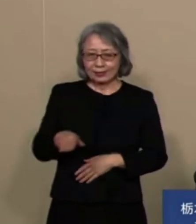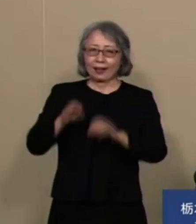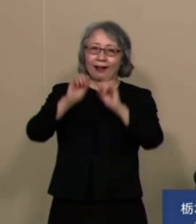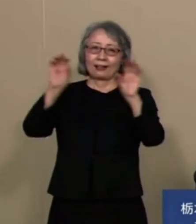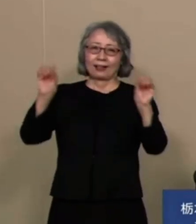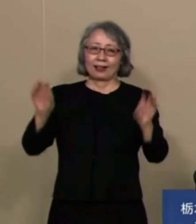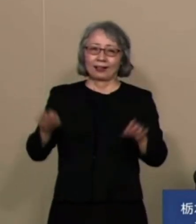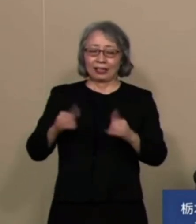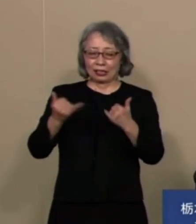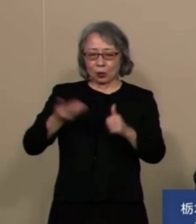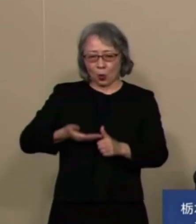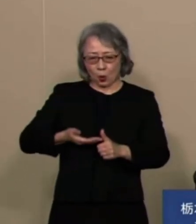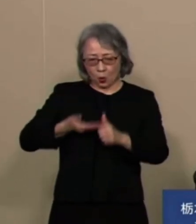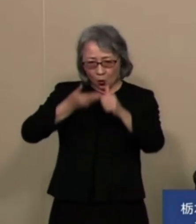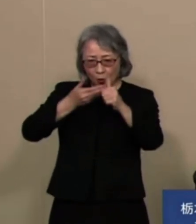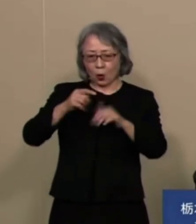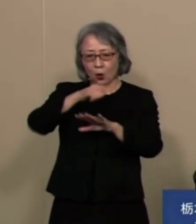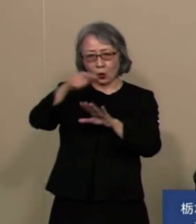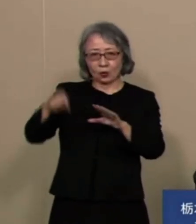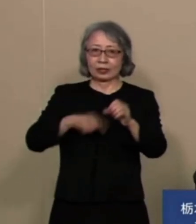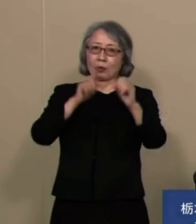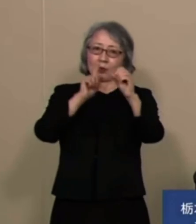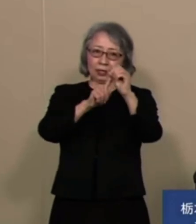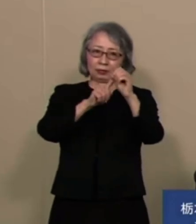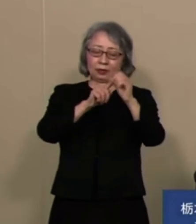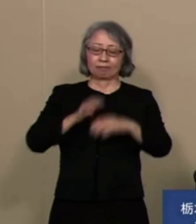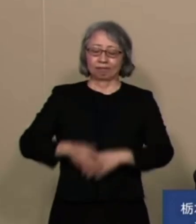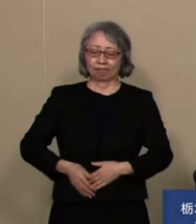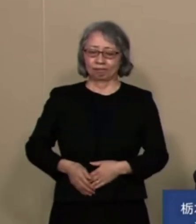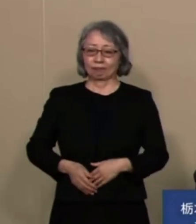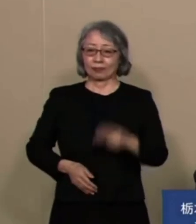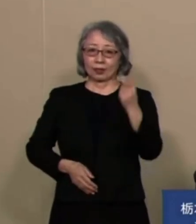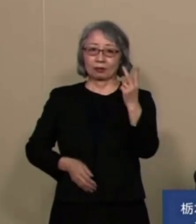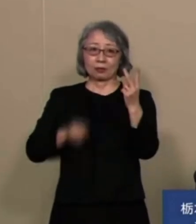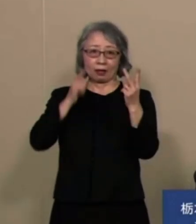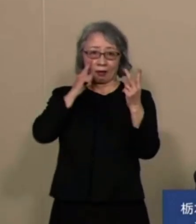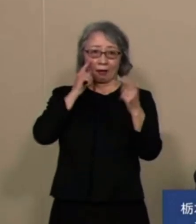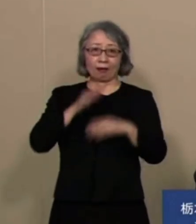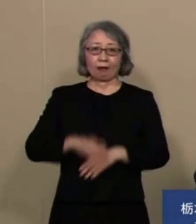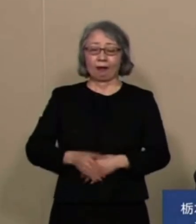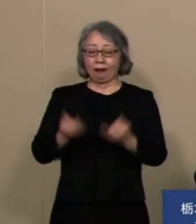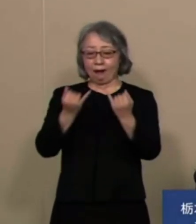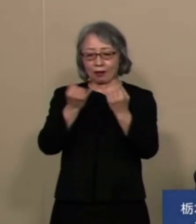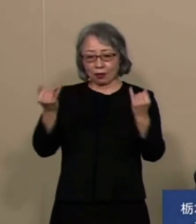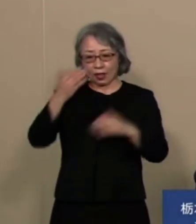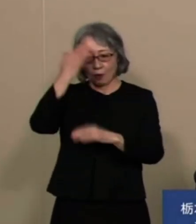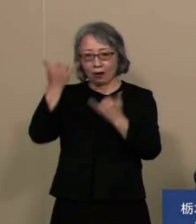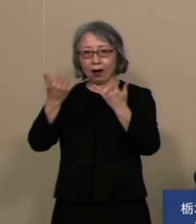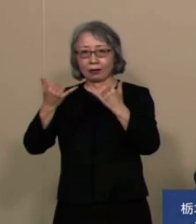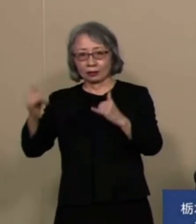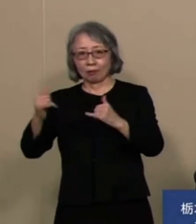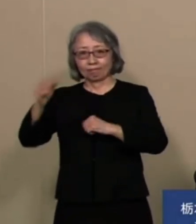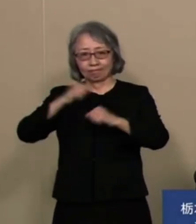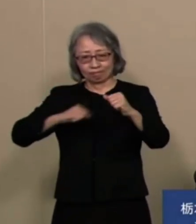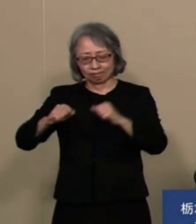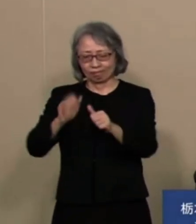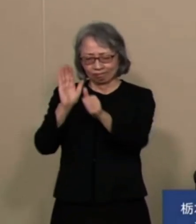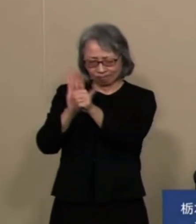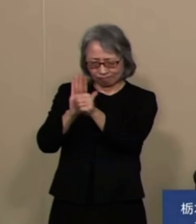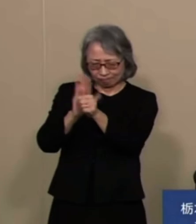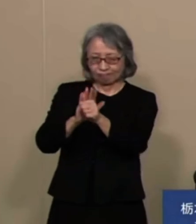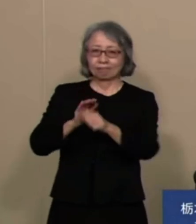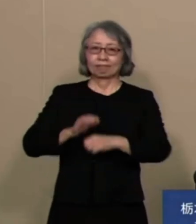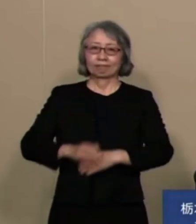人が輝く人作りの土を目指します2つ目の柱は女性若者の活躍を